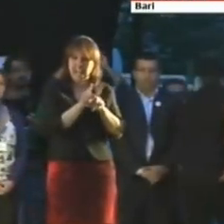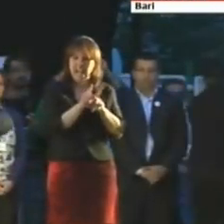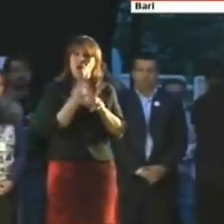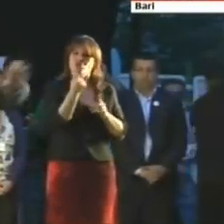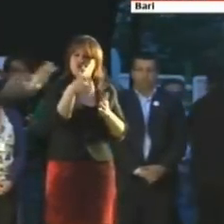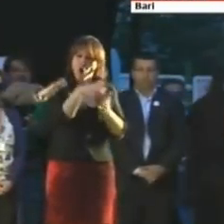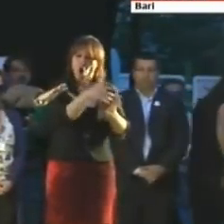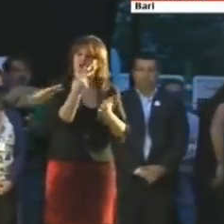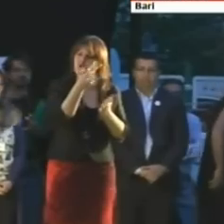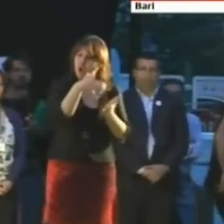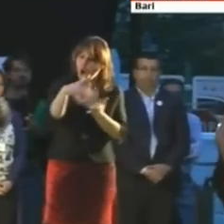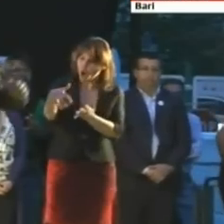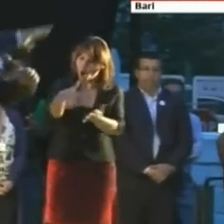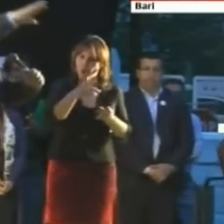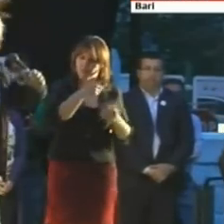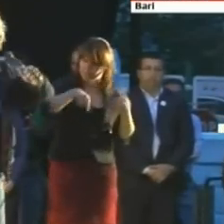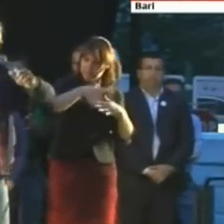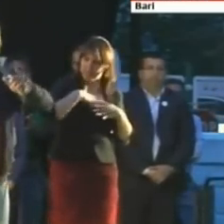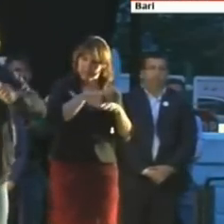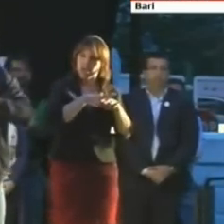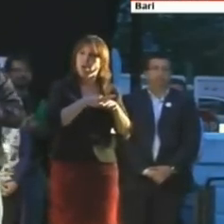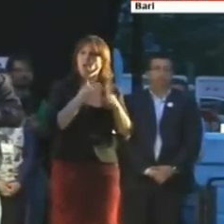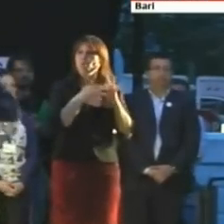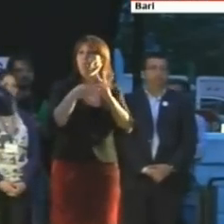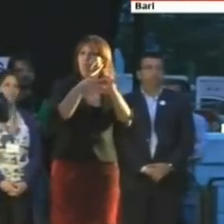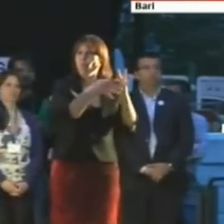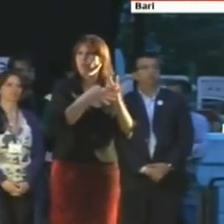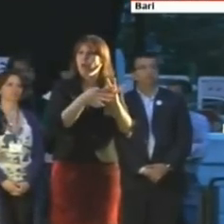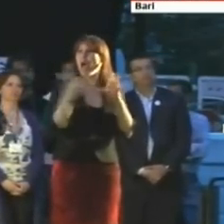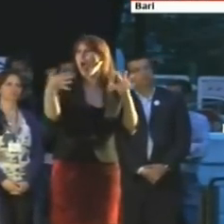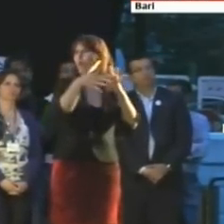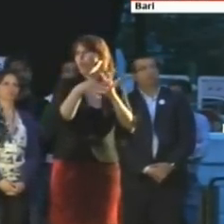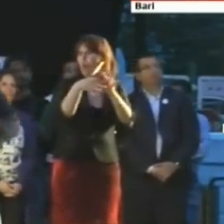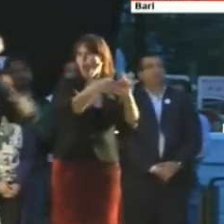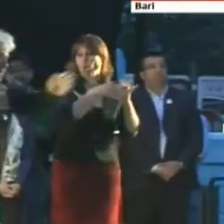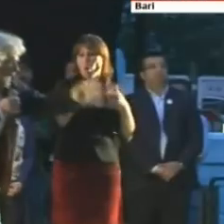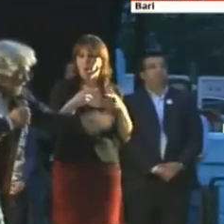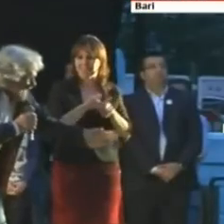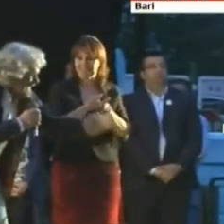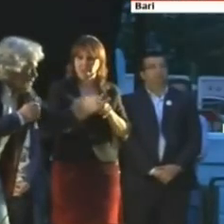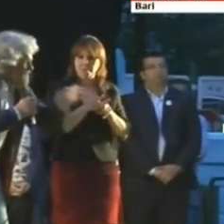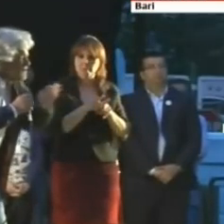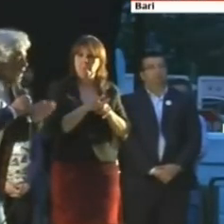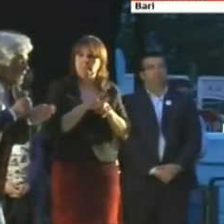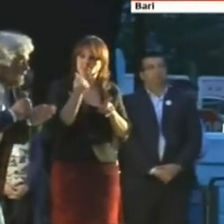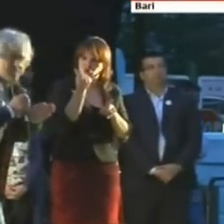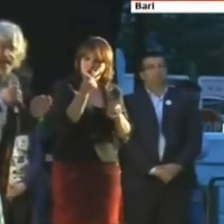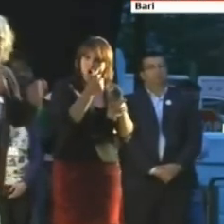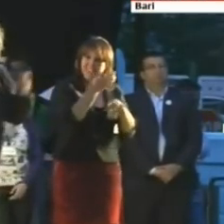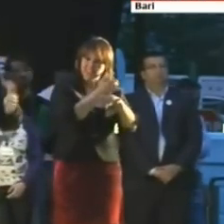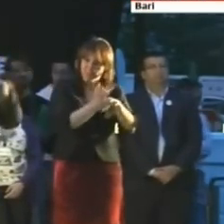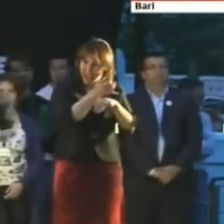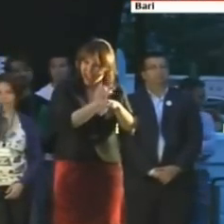nostri soldi. Ne tengono 5 o 6 perché è l'unità, è l'unione. Questi, una parte di questi